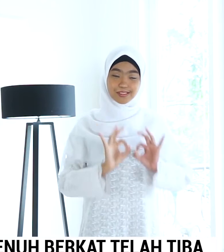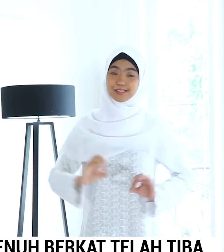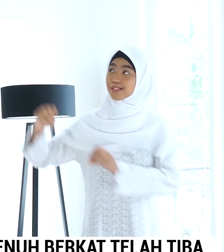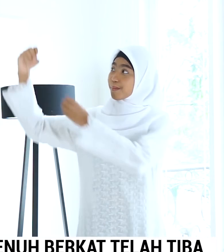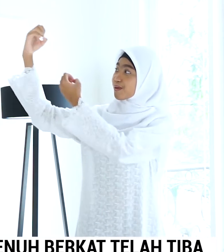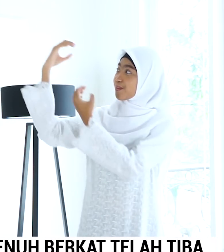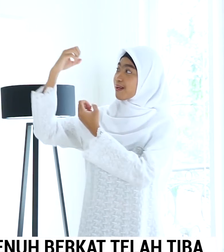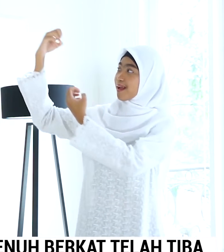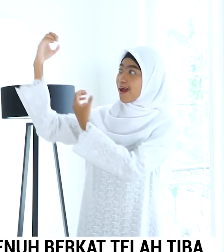telah tiba